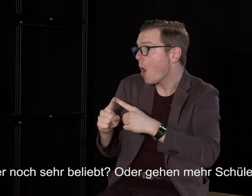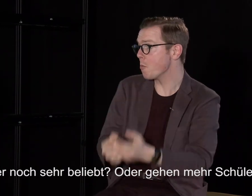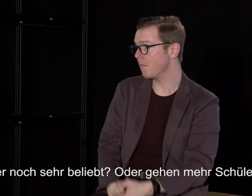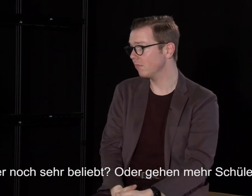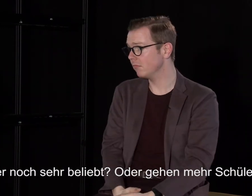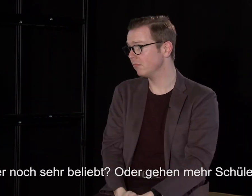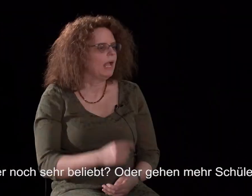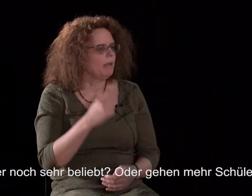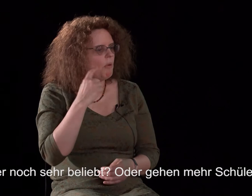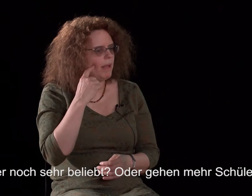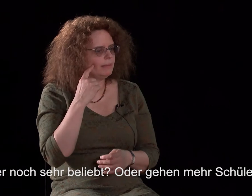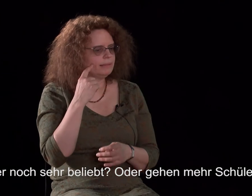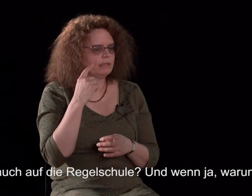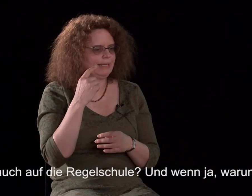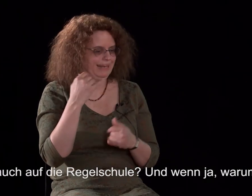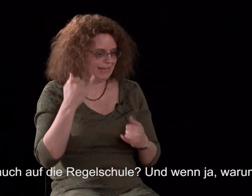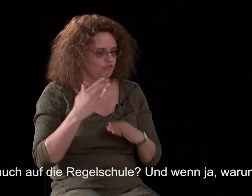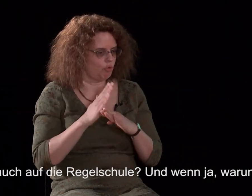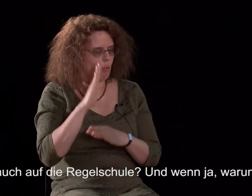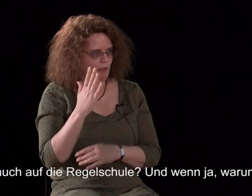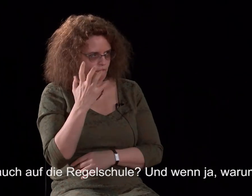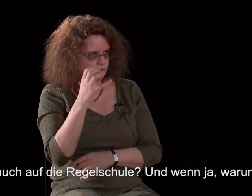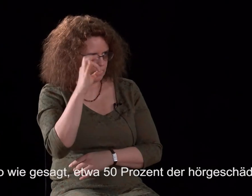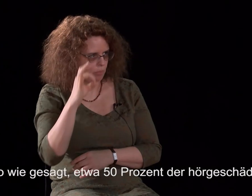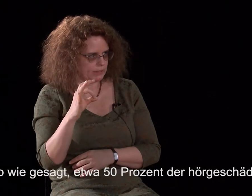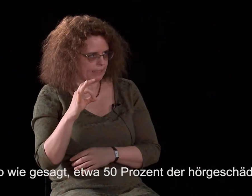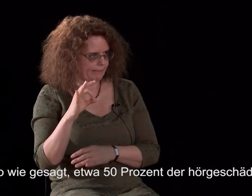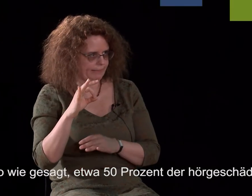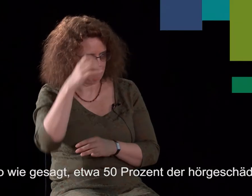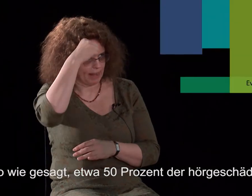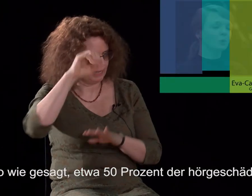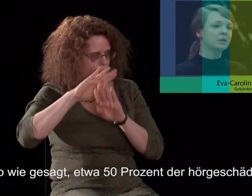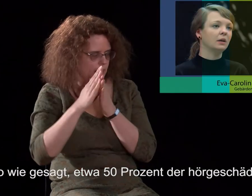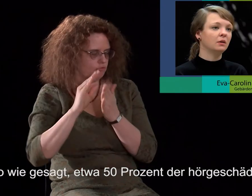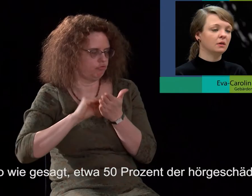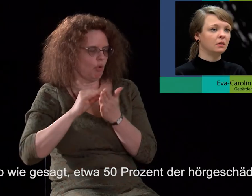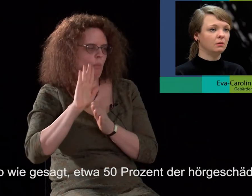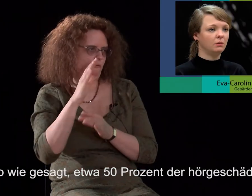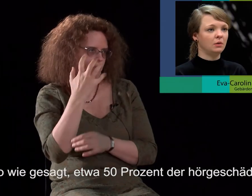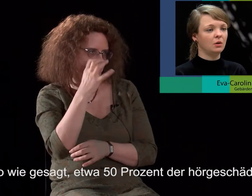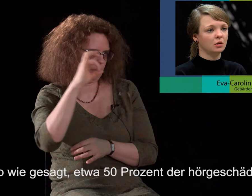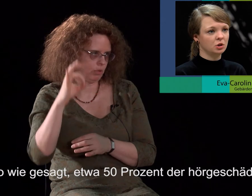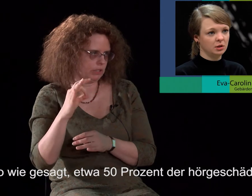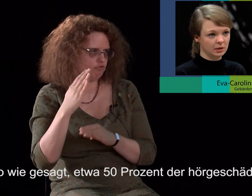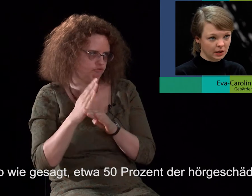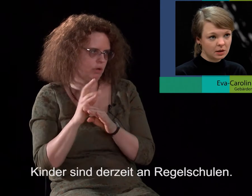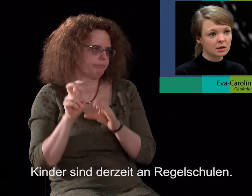Oder gehen mehr Stühle auch an die Regelschule? Wenn ja, warum? Also wie gesagt, etwa 50 Prozent der hörgeschädigten Kinder